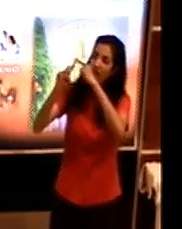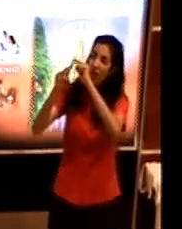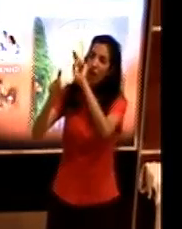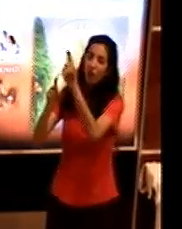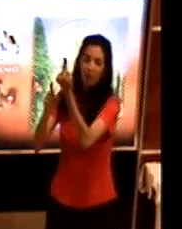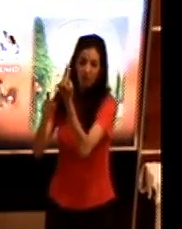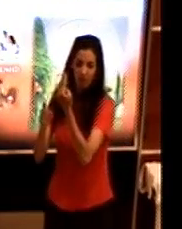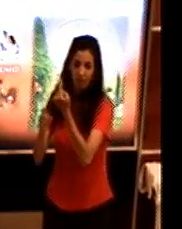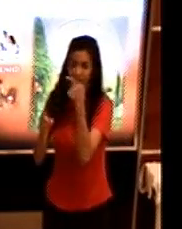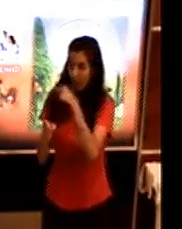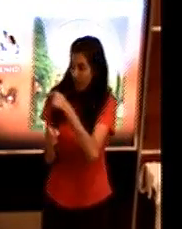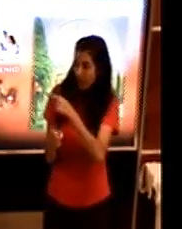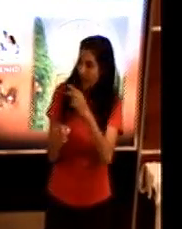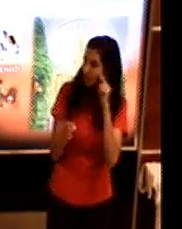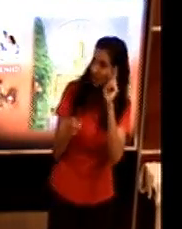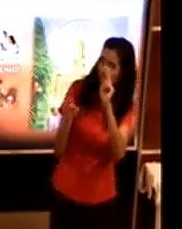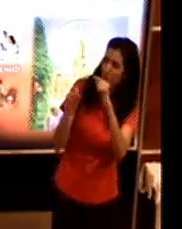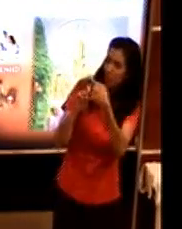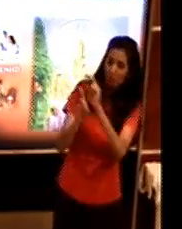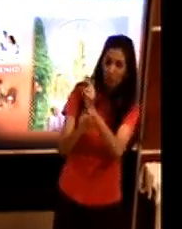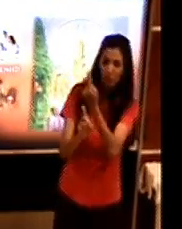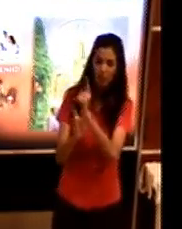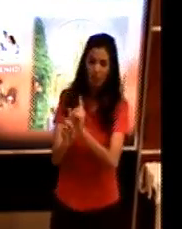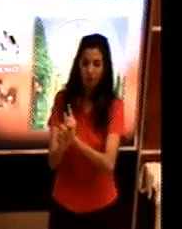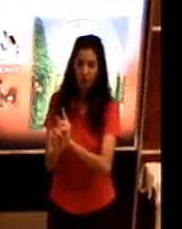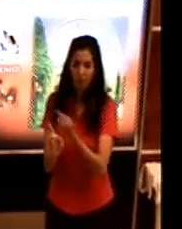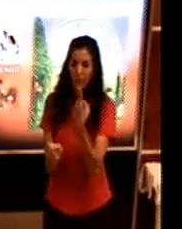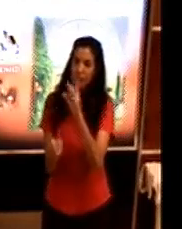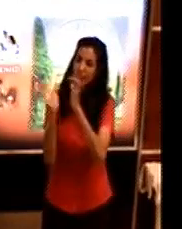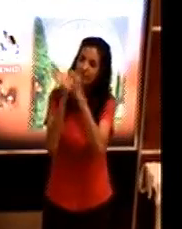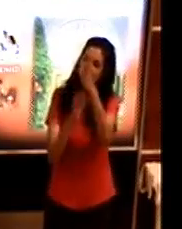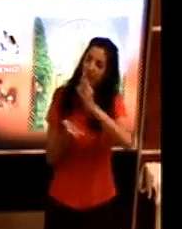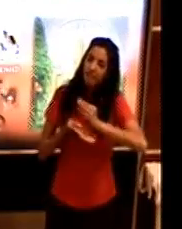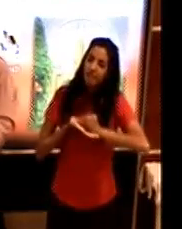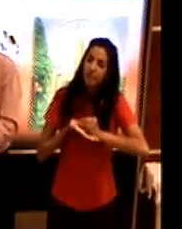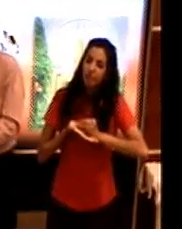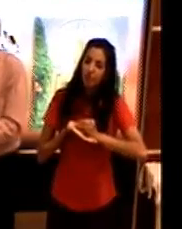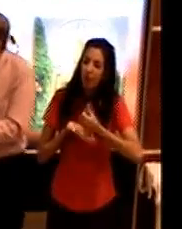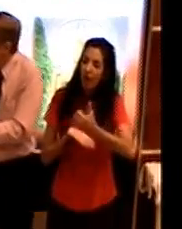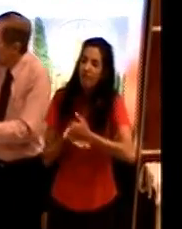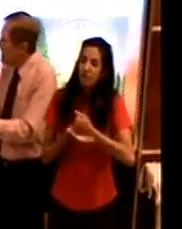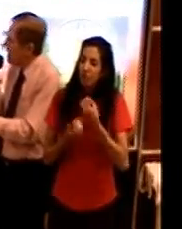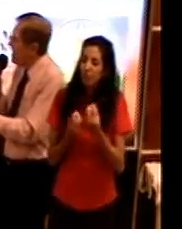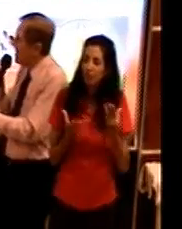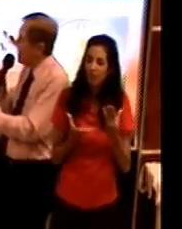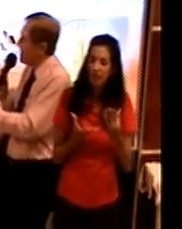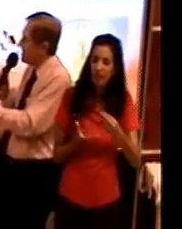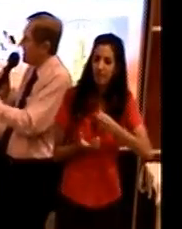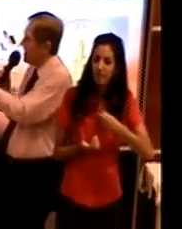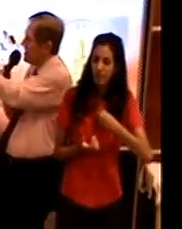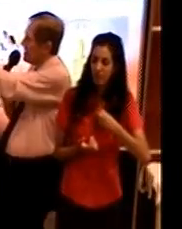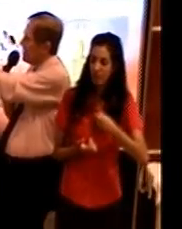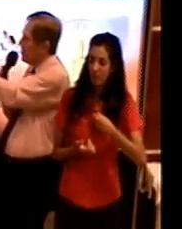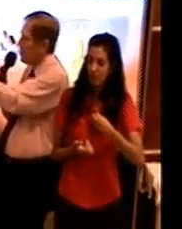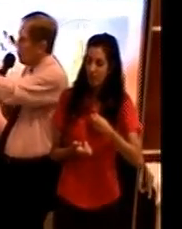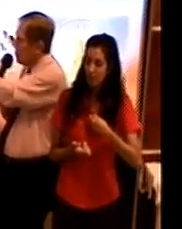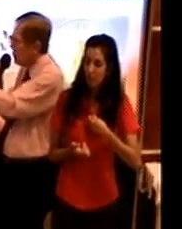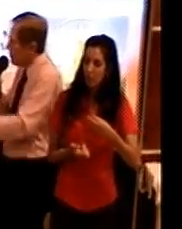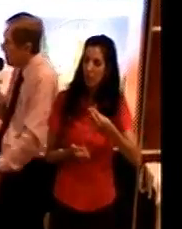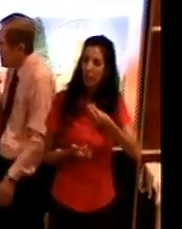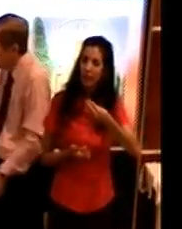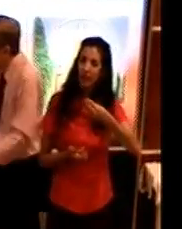vi morir, pero yo acepto a Jesús hoy por la fe. Y cuando realizo hoy la cena del Señor